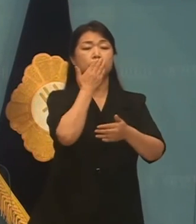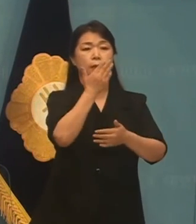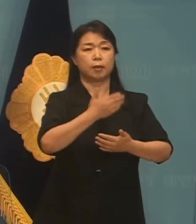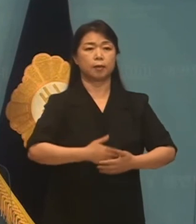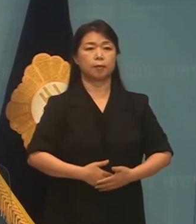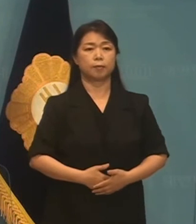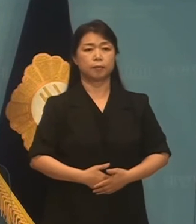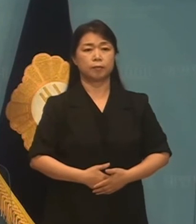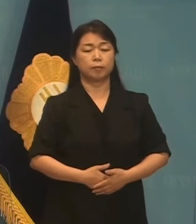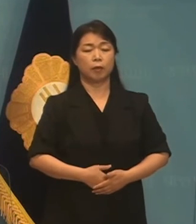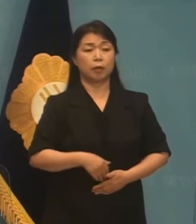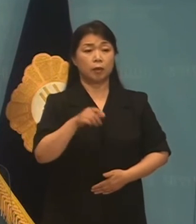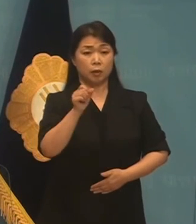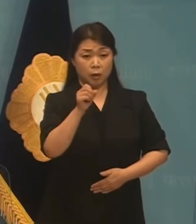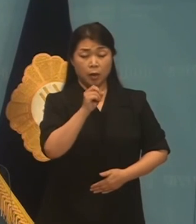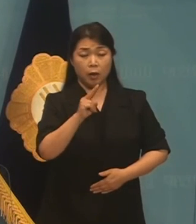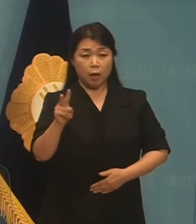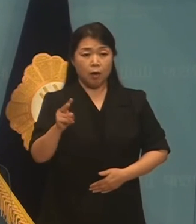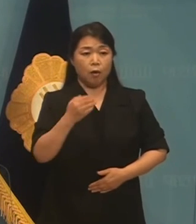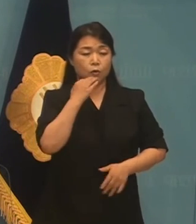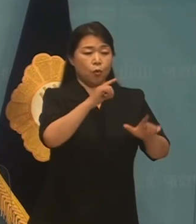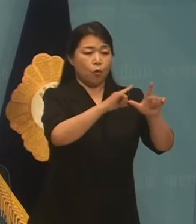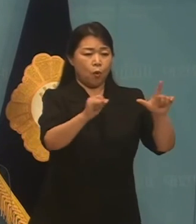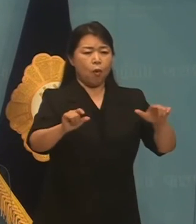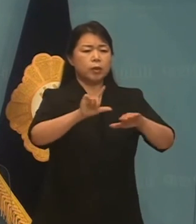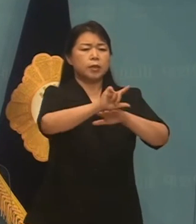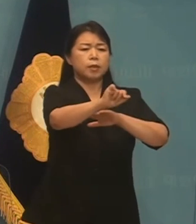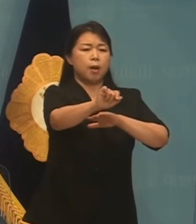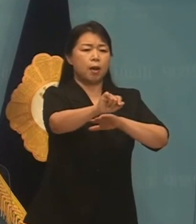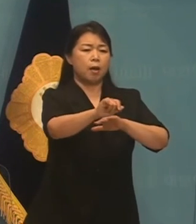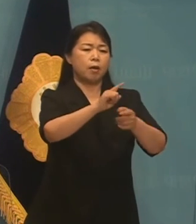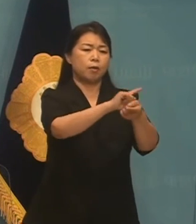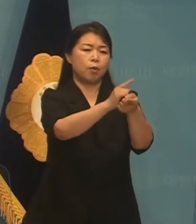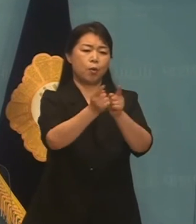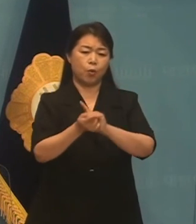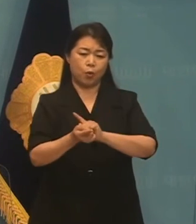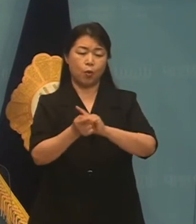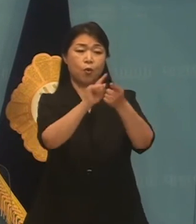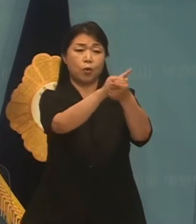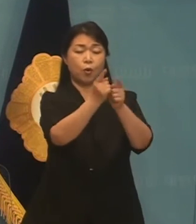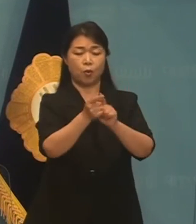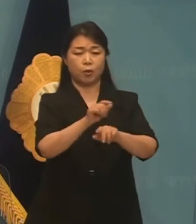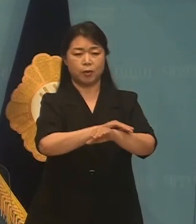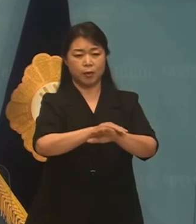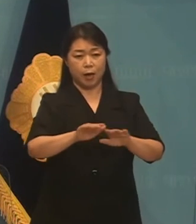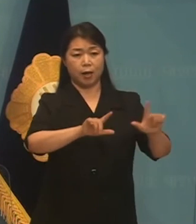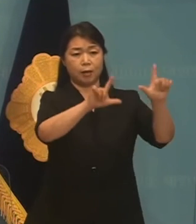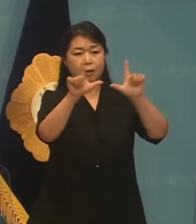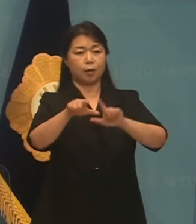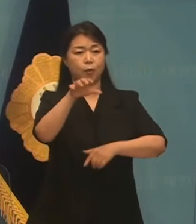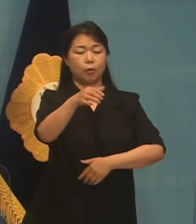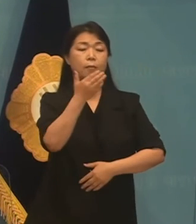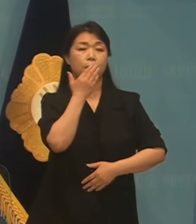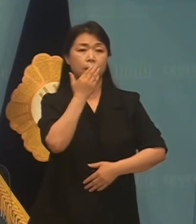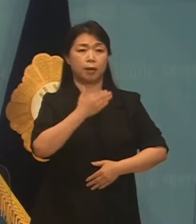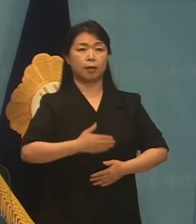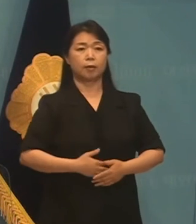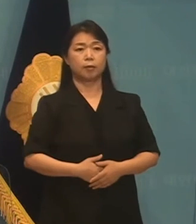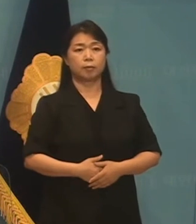있습니다. 그래야 수도권과 지방이 다 같이 살기 좋은 곳이 될 수